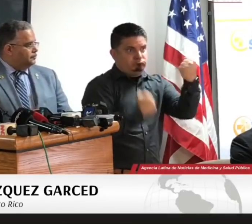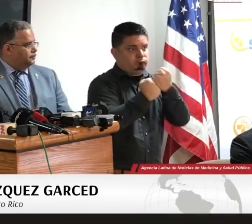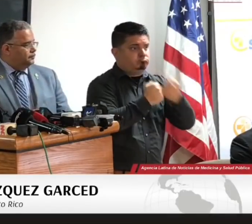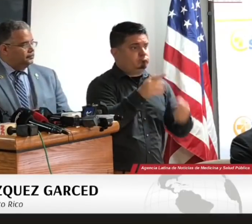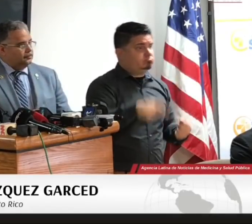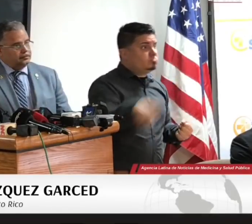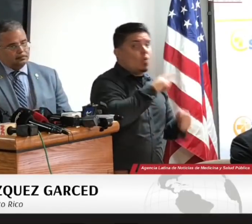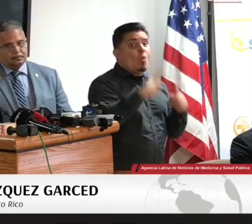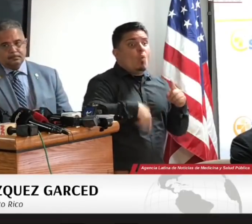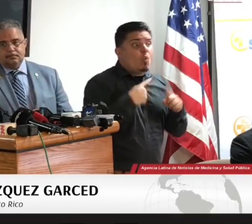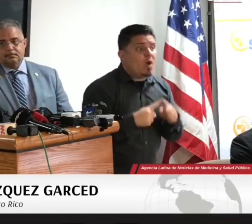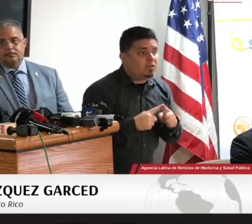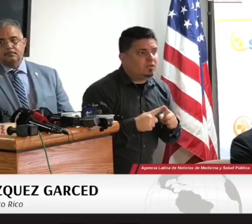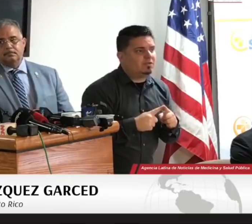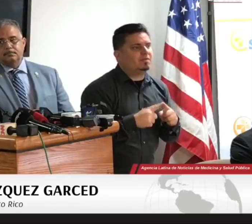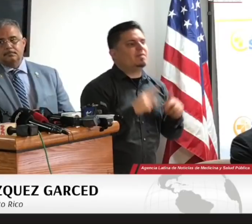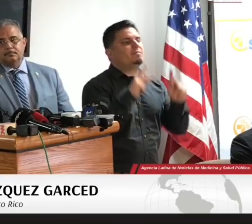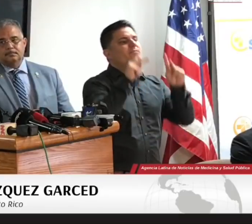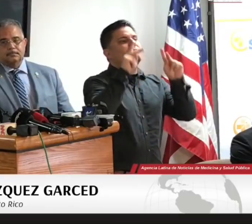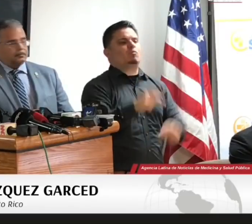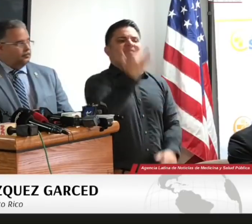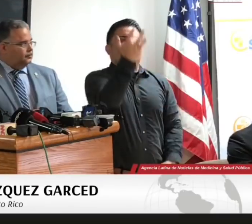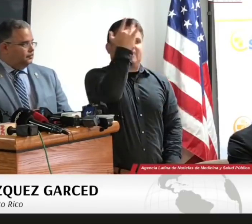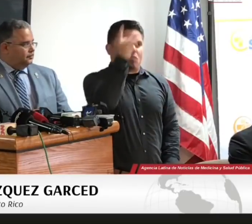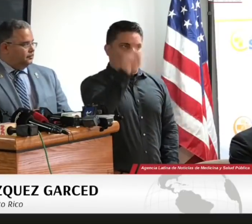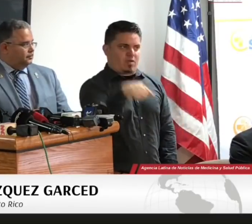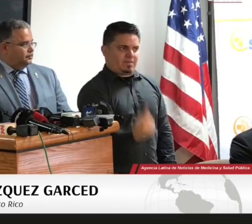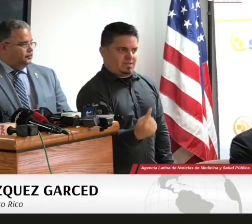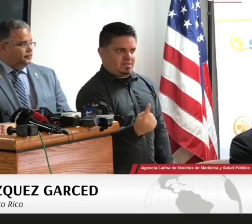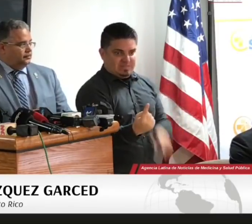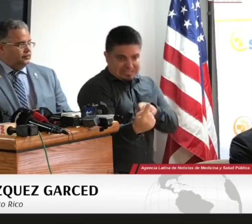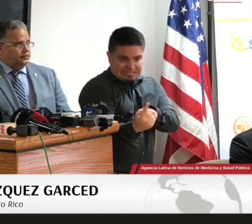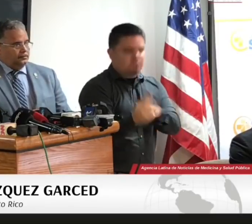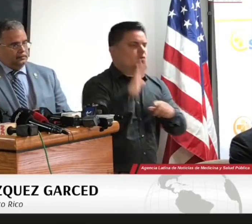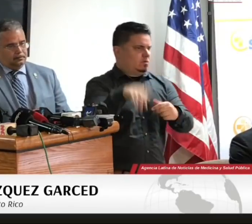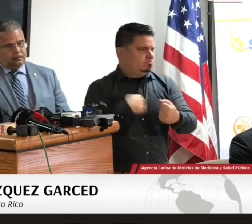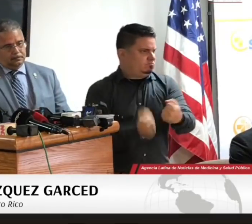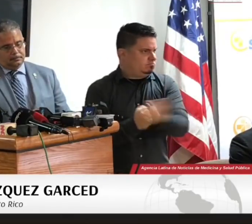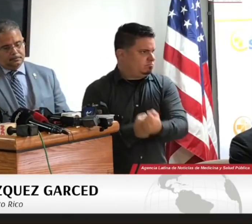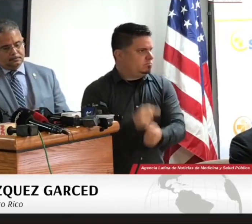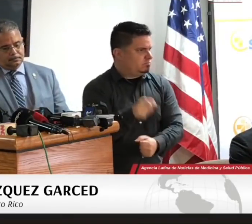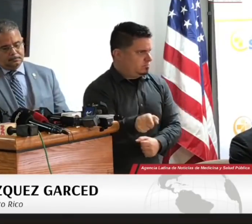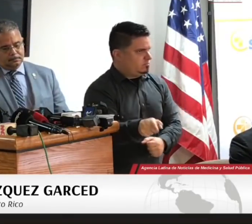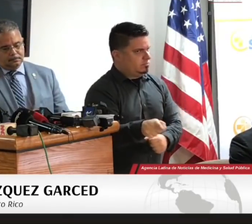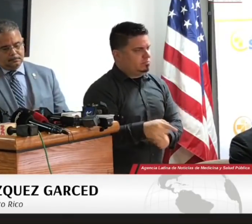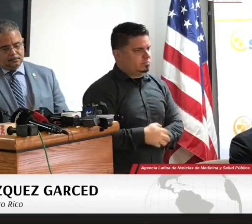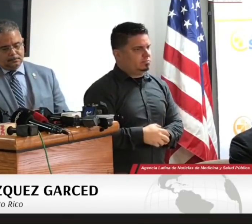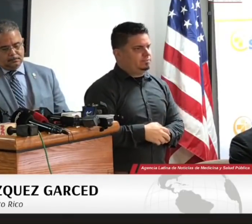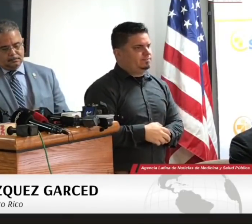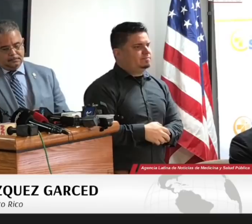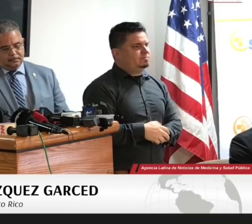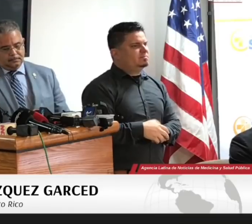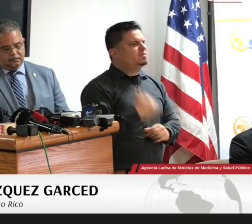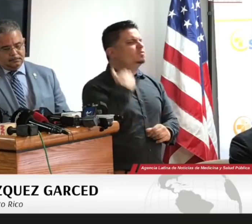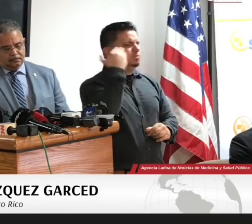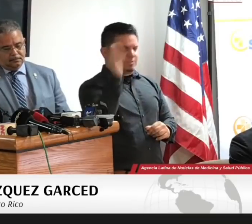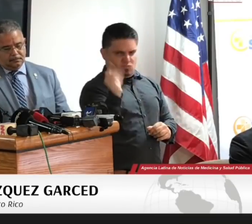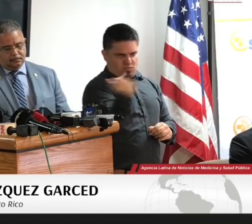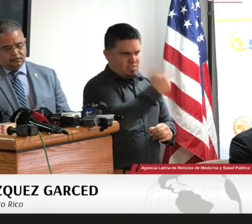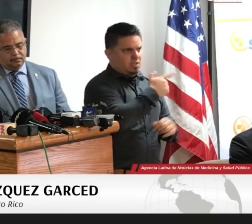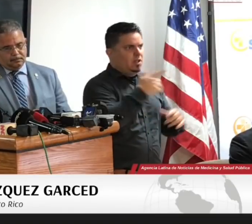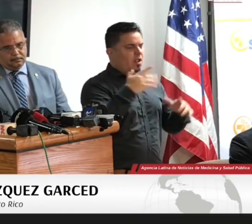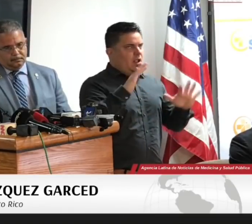Y eso es lo que queremos evitar, y está en nosotros mismos. Yo sé que hay quizás alguna preocupación con el